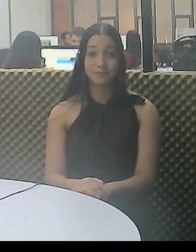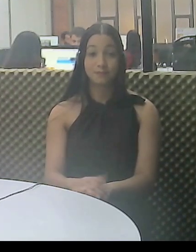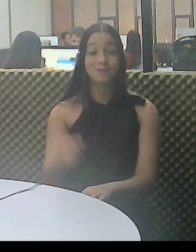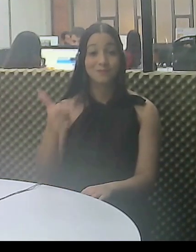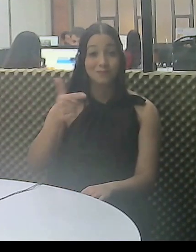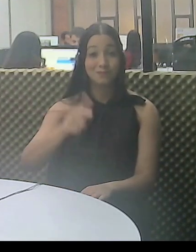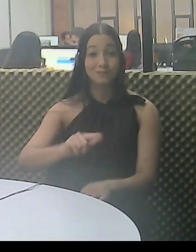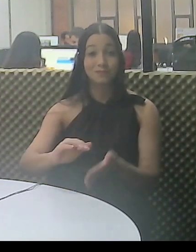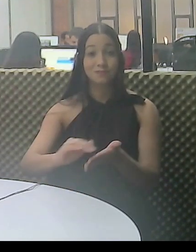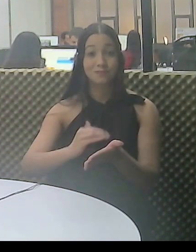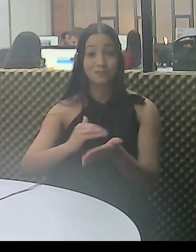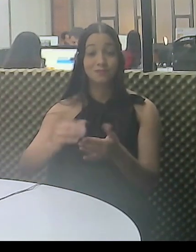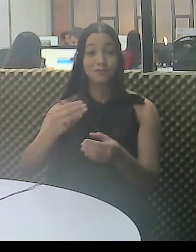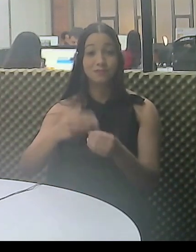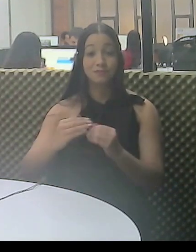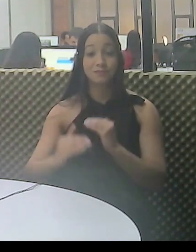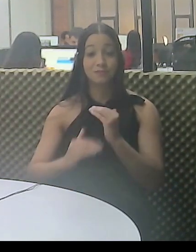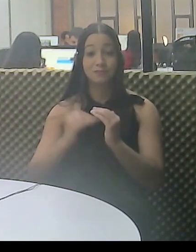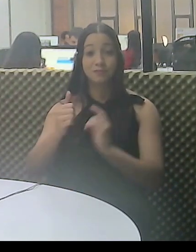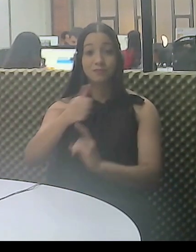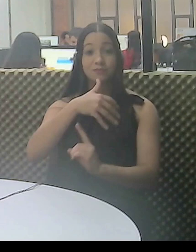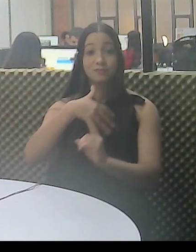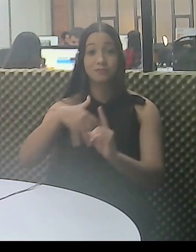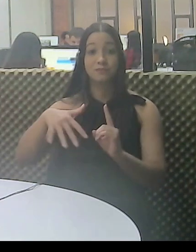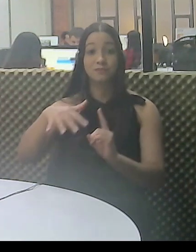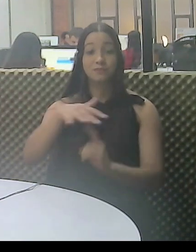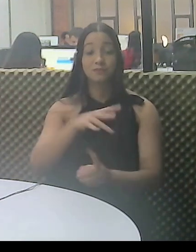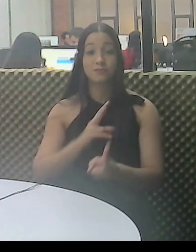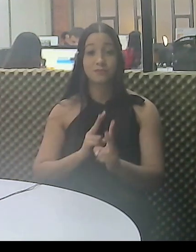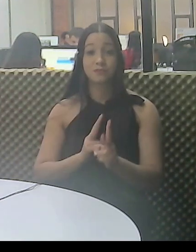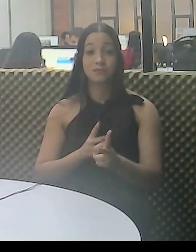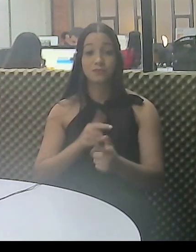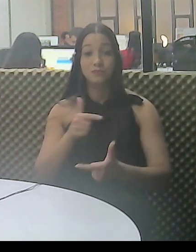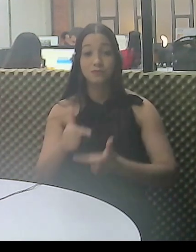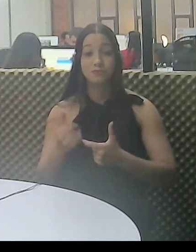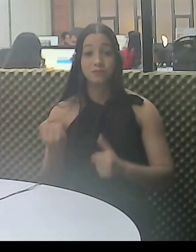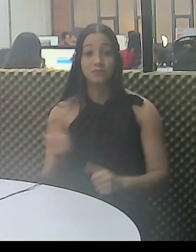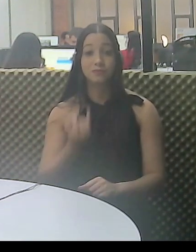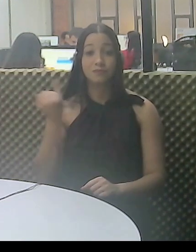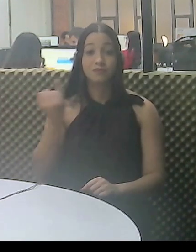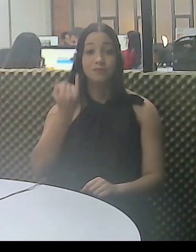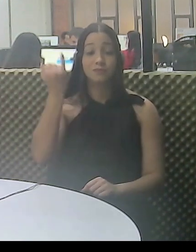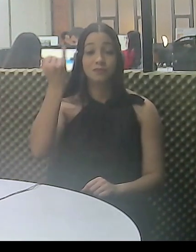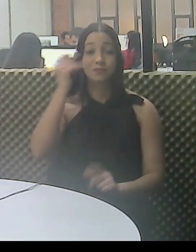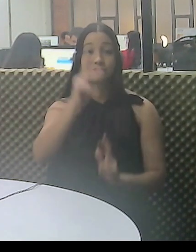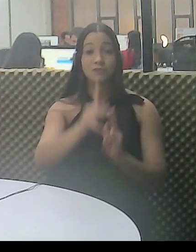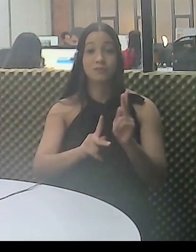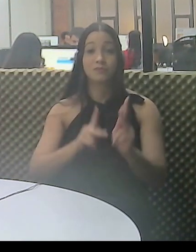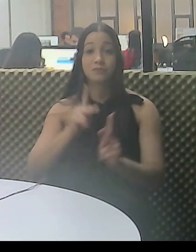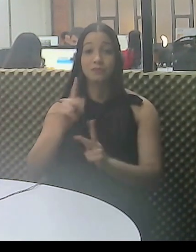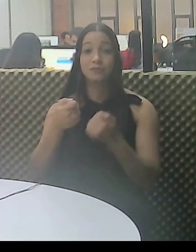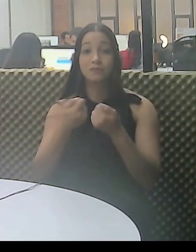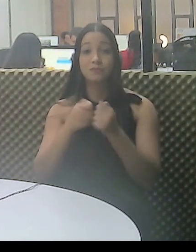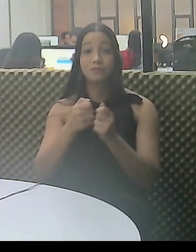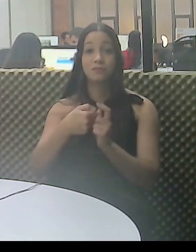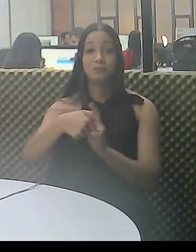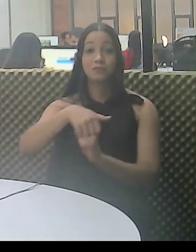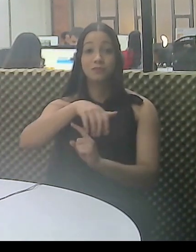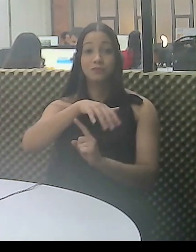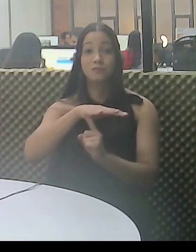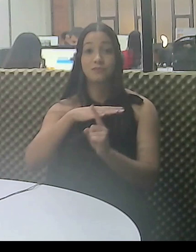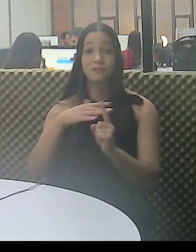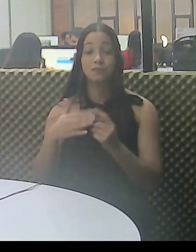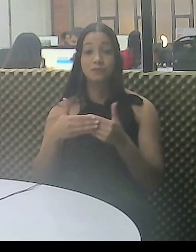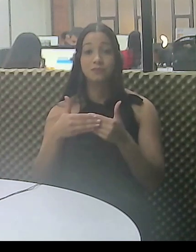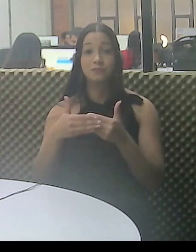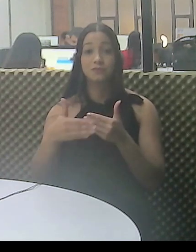Novamente, a Secretaria Municipal de Desenvolvimento Social segue levando serviços importantes à população por meio do Busão Social. A